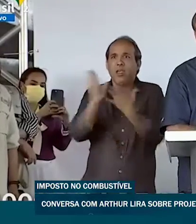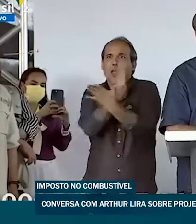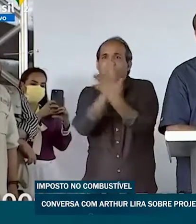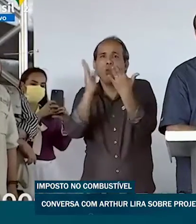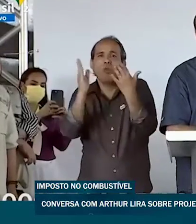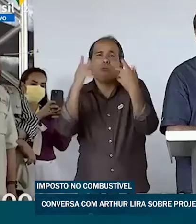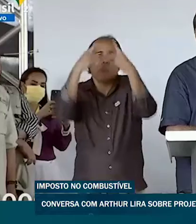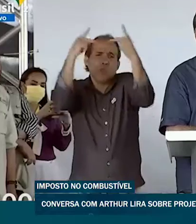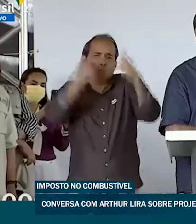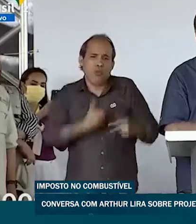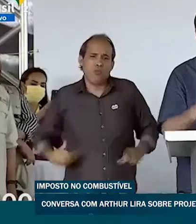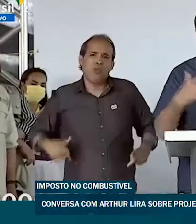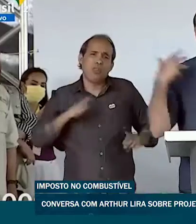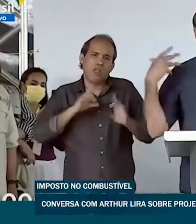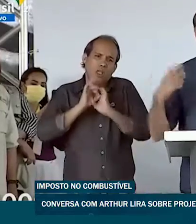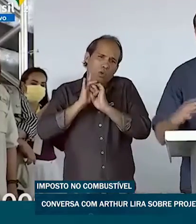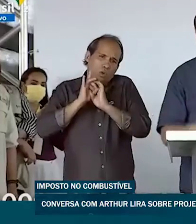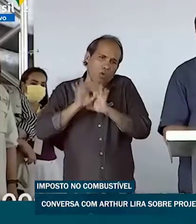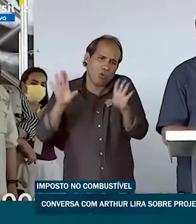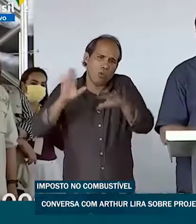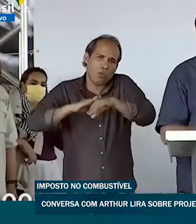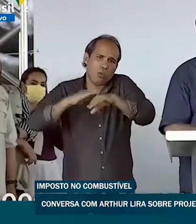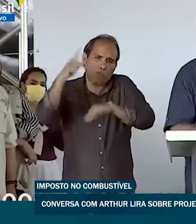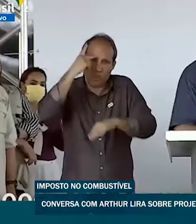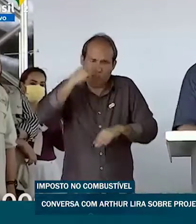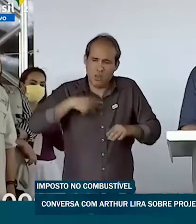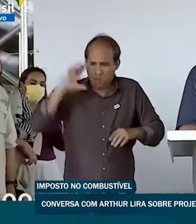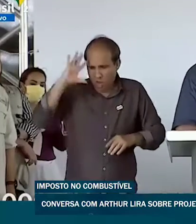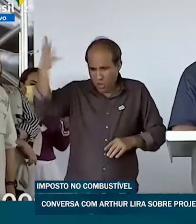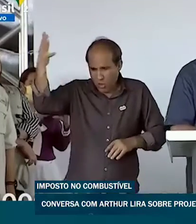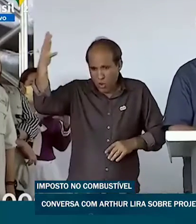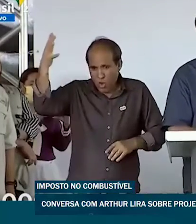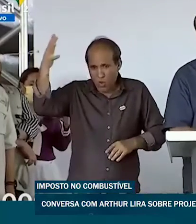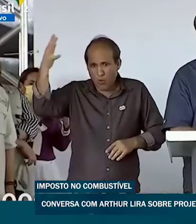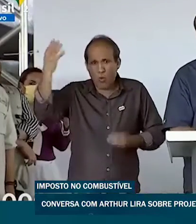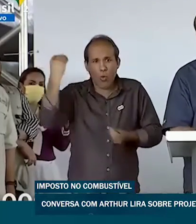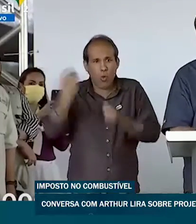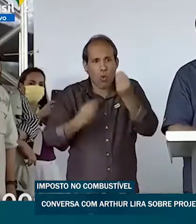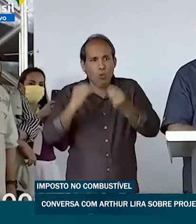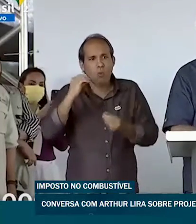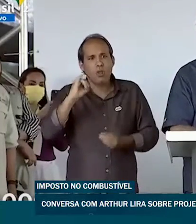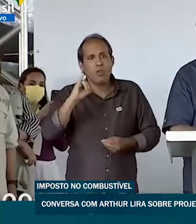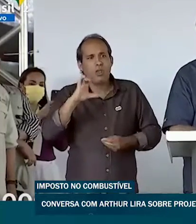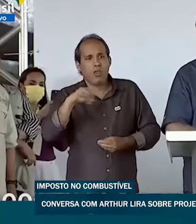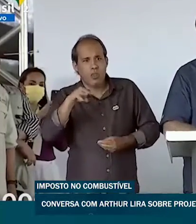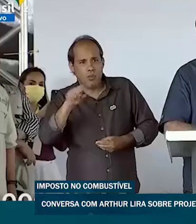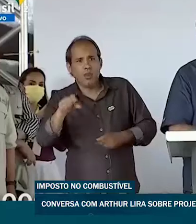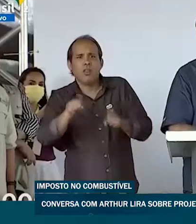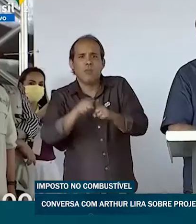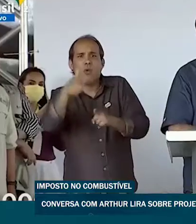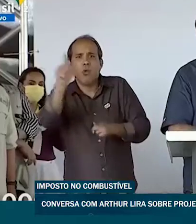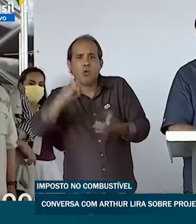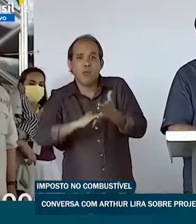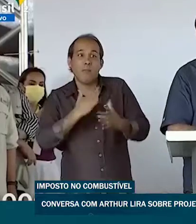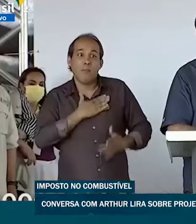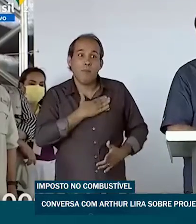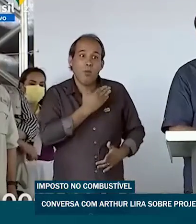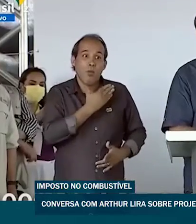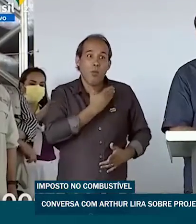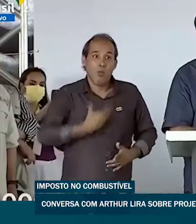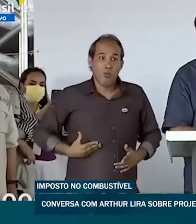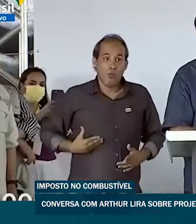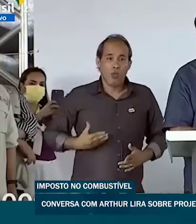sua autonomia para o ICMS, assim como tem autonomia para outros impostos. E meu governo, nenhum imposto